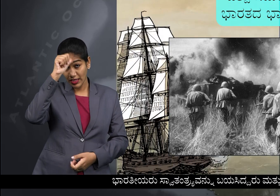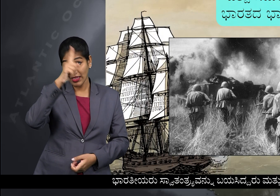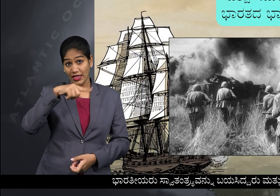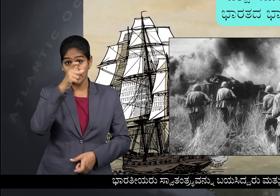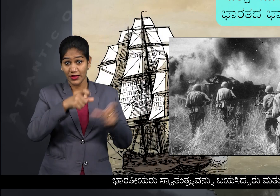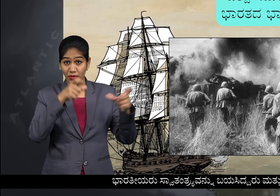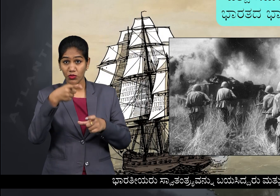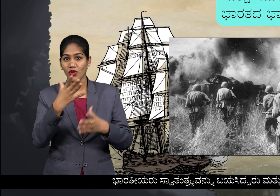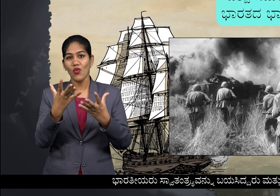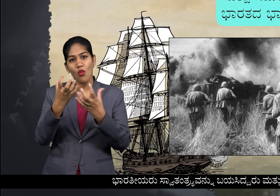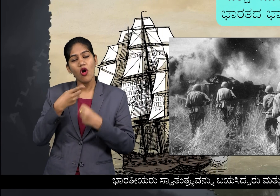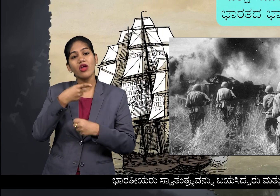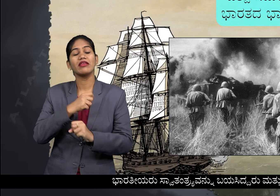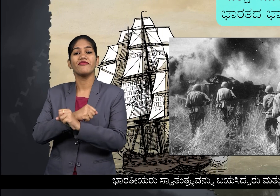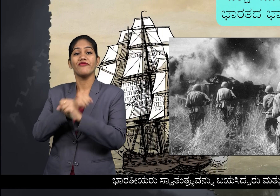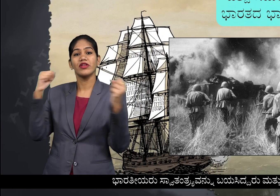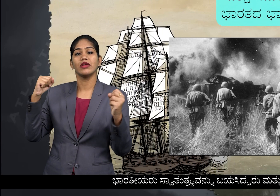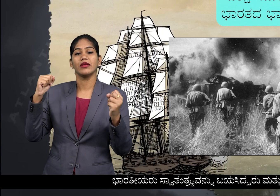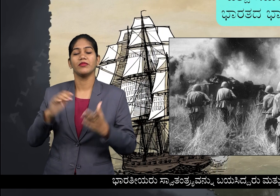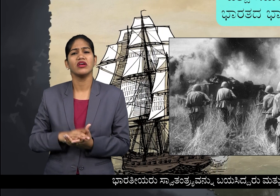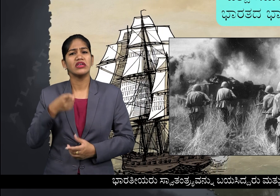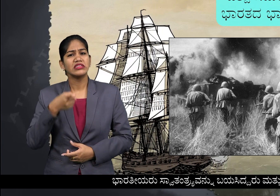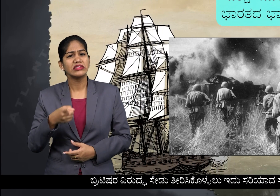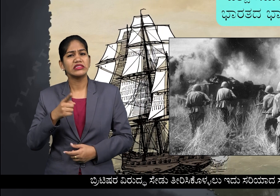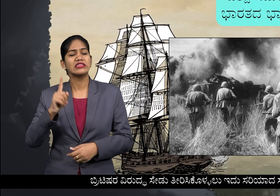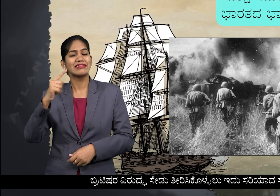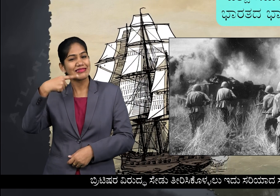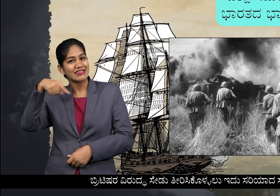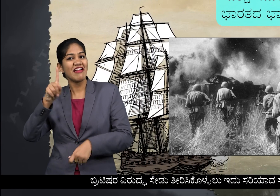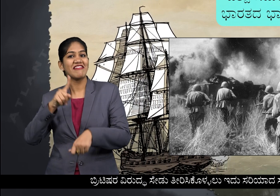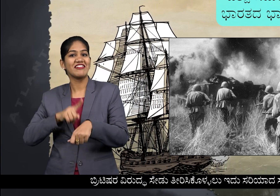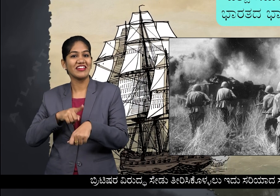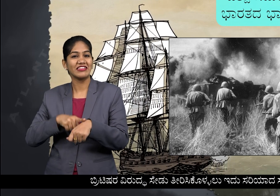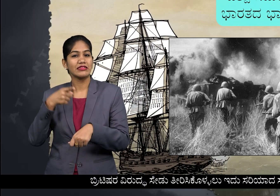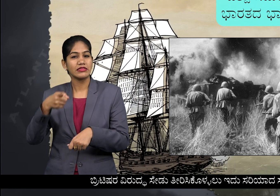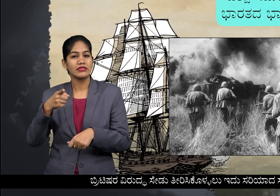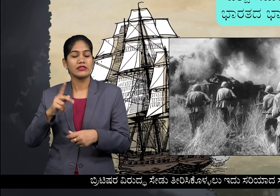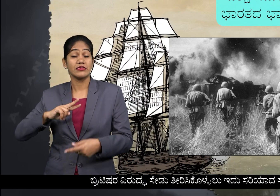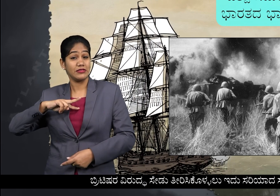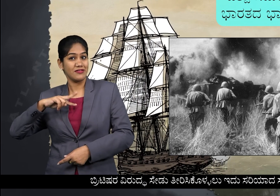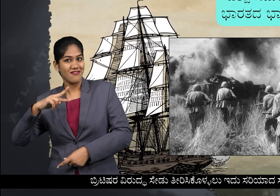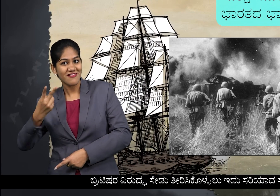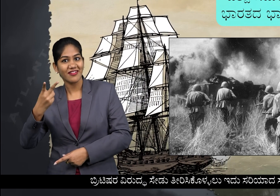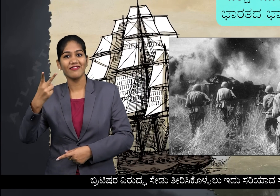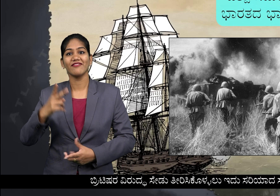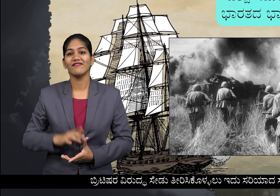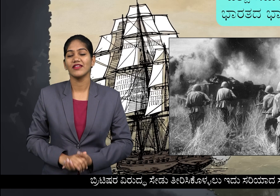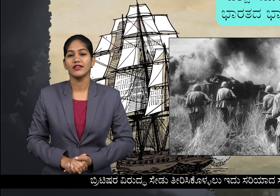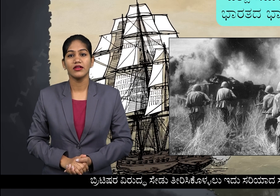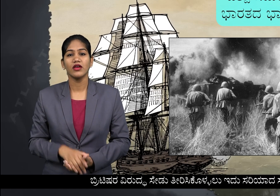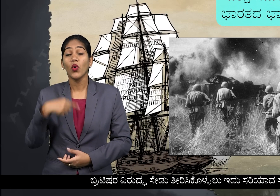ಭಾರತೀಯರು ಸ್ವಾತಂತ್ರ್ಯವನ್ನು ಬಯಸಿದ್ದರು ಮತ್ತು ಬ್ರಿಟಿಷರ ವಿರುದ್ಧ ಸೇಡು ತೀರಿಸಿಕೊಳ್ಳುವುದು ಇದು ಸರಿಯಾದ